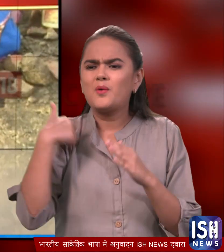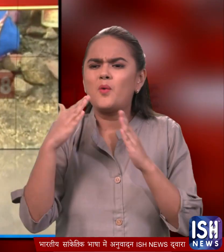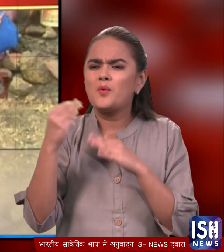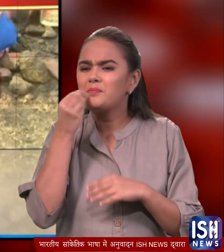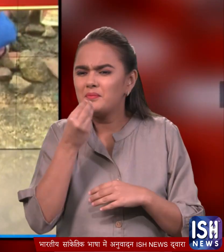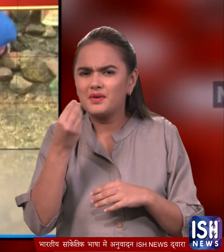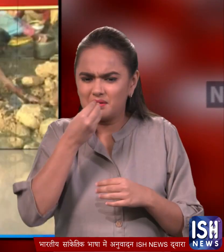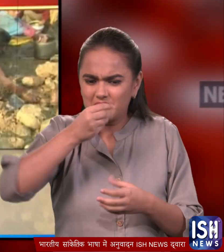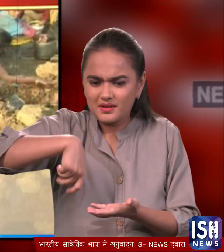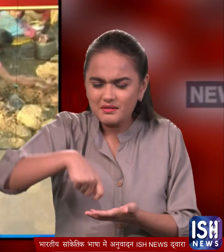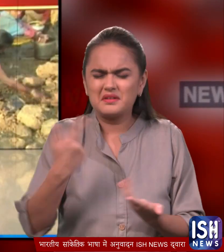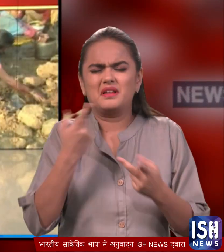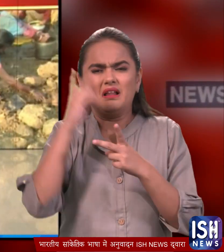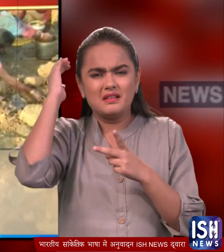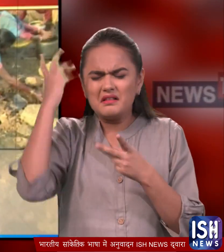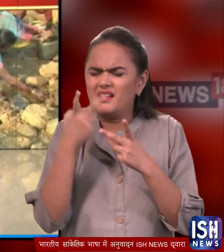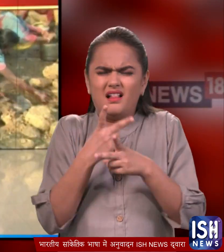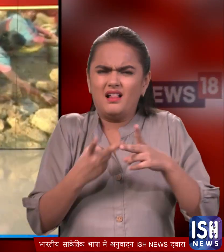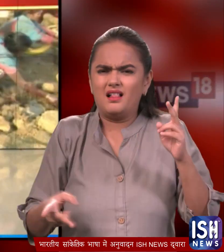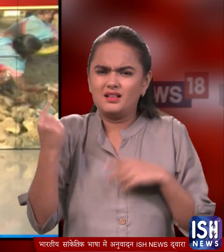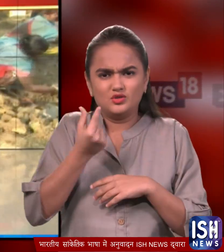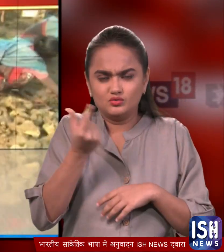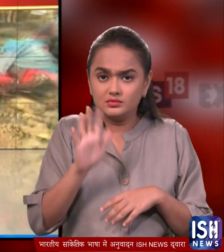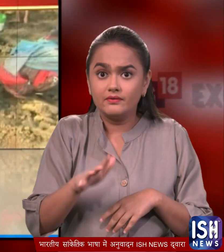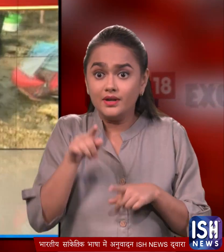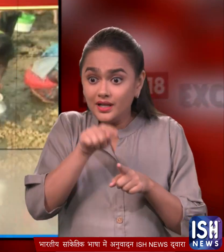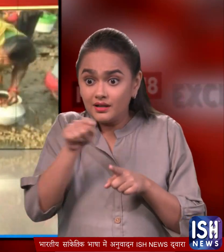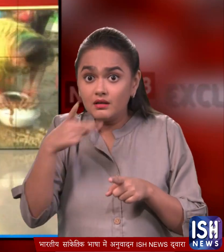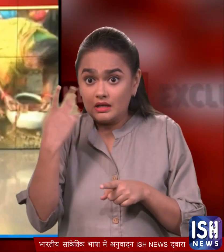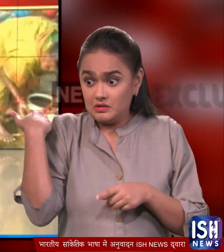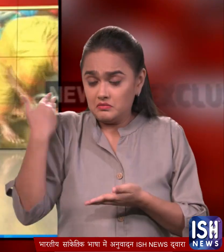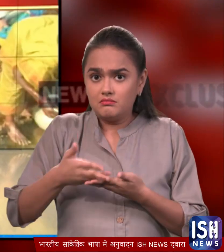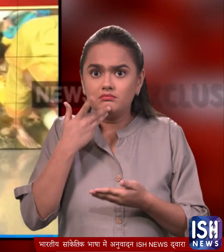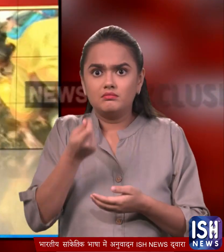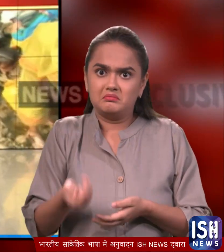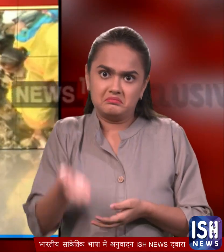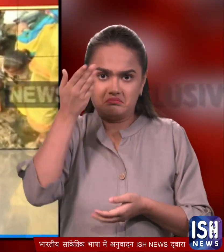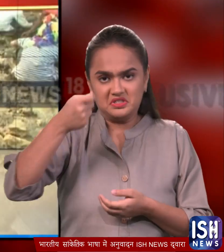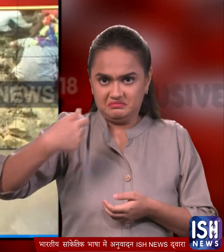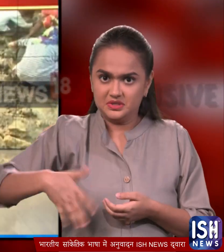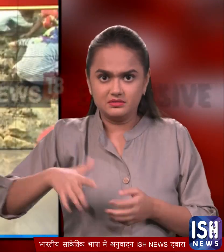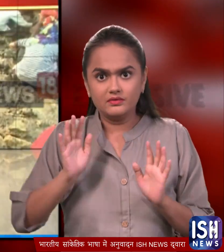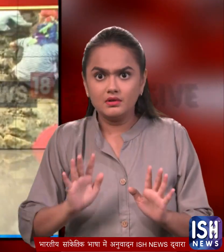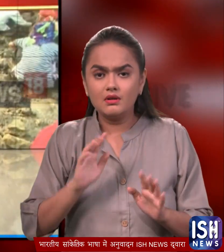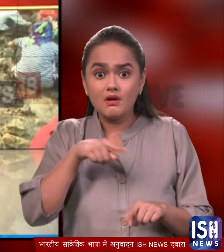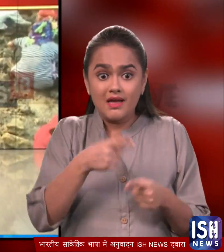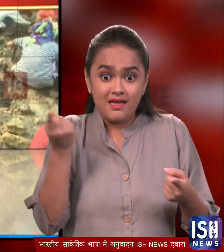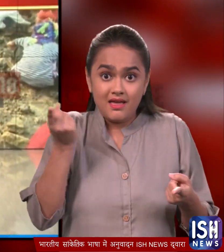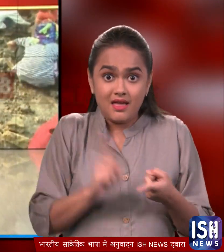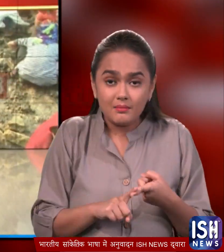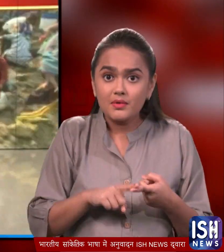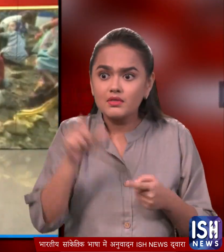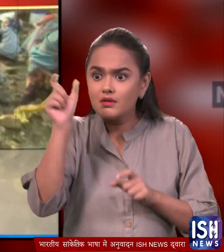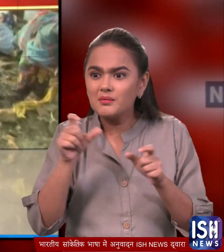इस्तेमाल घरों में खाना पकाने समेत कई चीजों में होता है और पिछले कुछ समय से यह काफी महंगा बिक रहा है। लिहाजा हादसे की